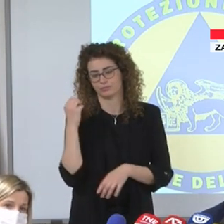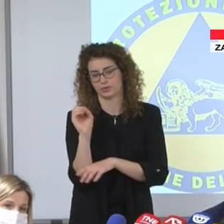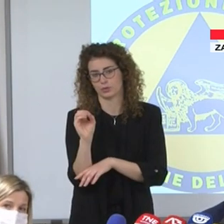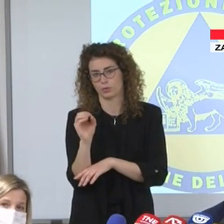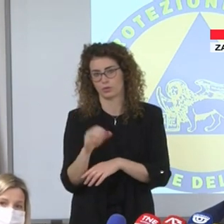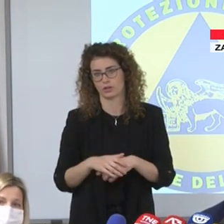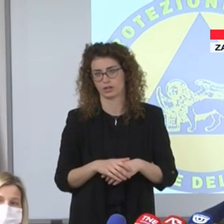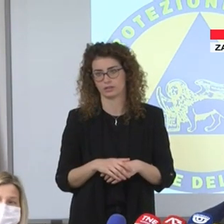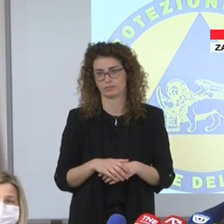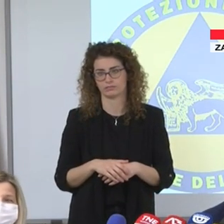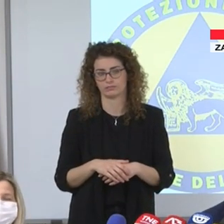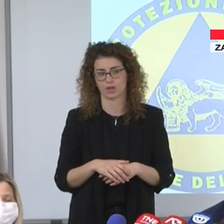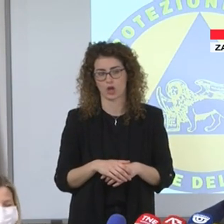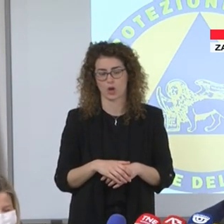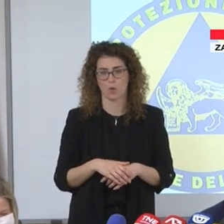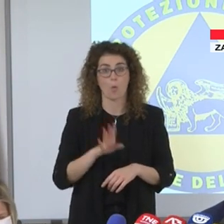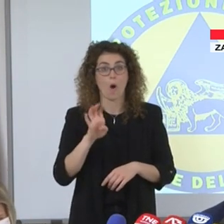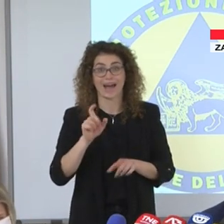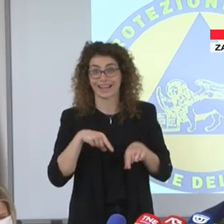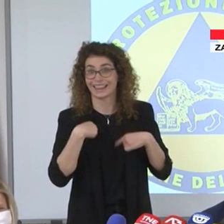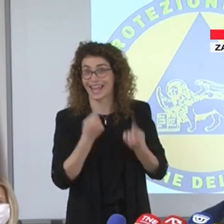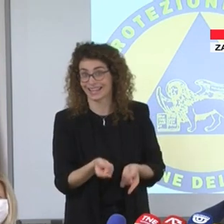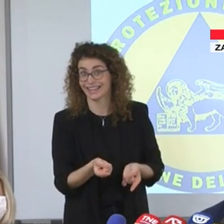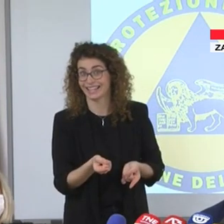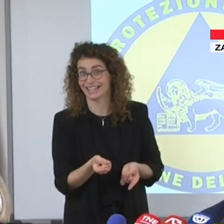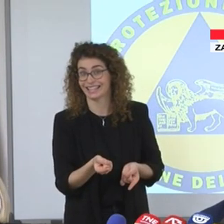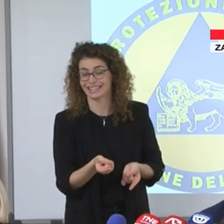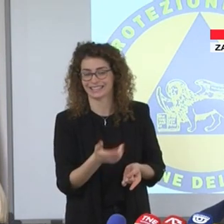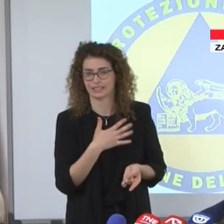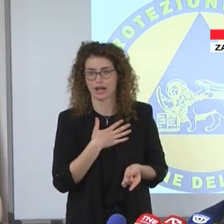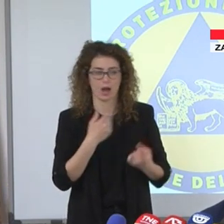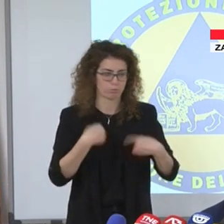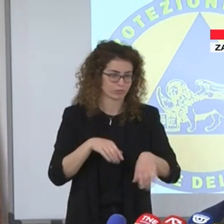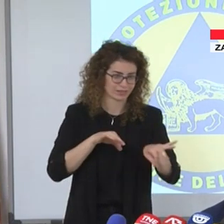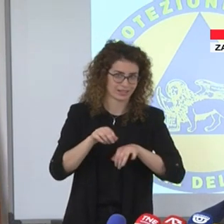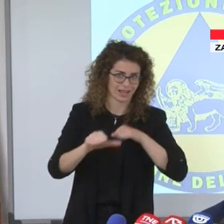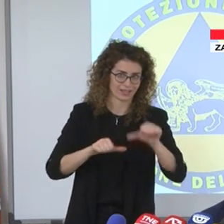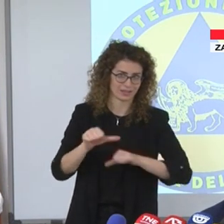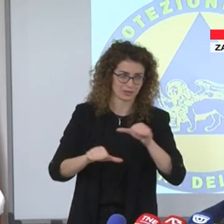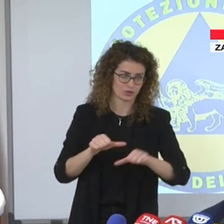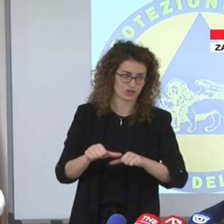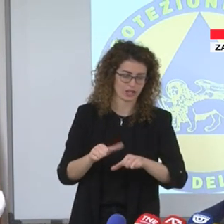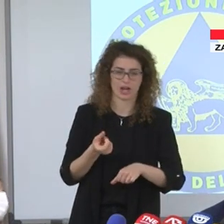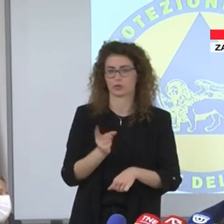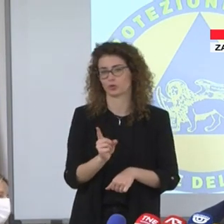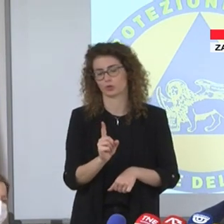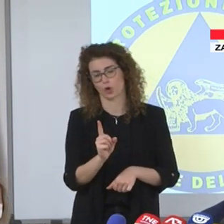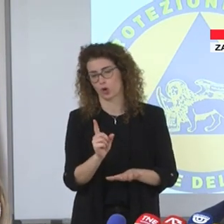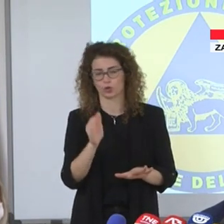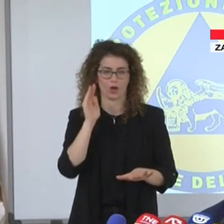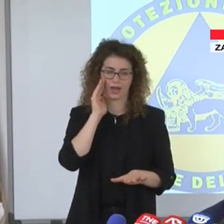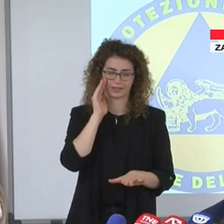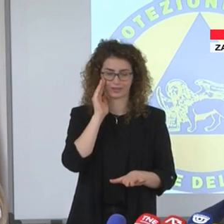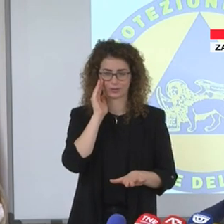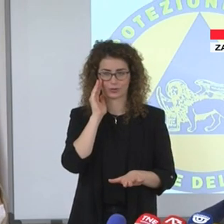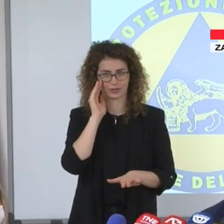Quelle che erano aperte, tipo queste che erano chiuse. Perché capiamoci. Quindi era questo il cambio di strategia. No. Chiusi gli over 50. Attenzione, no,